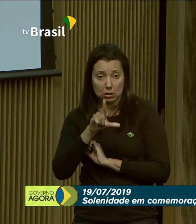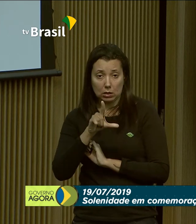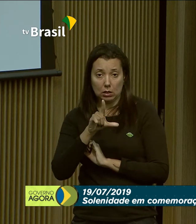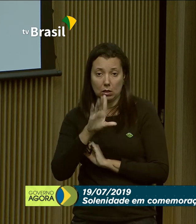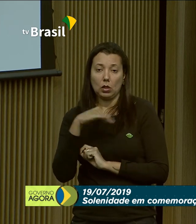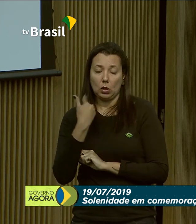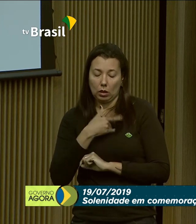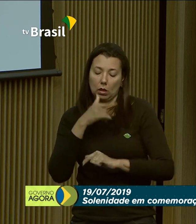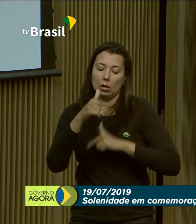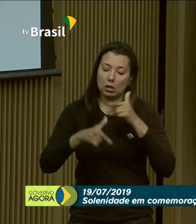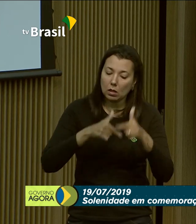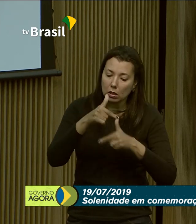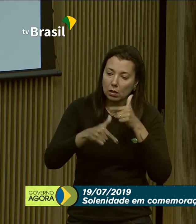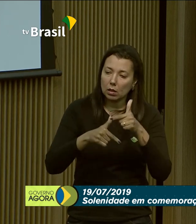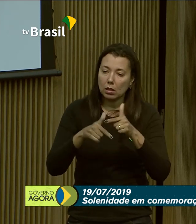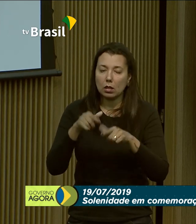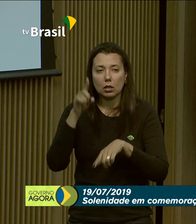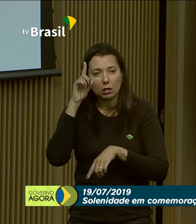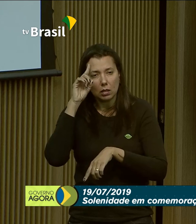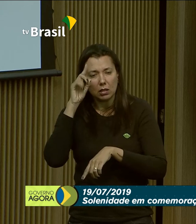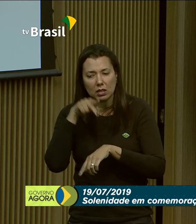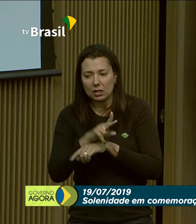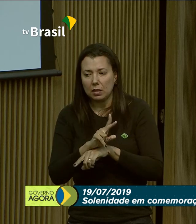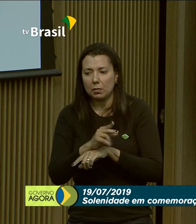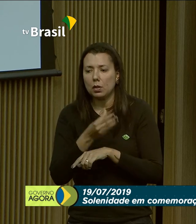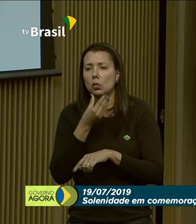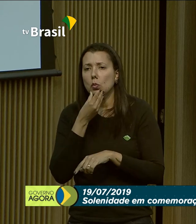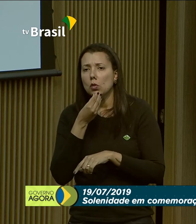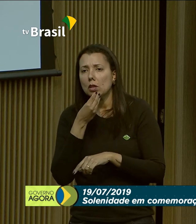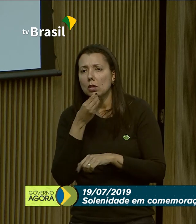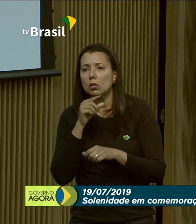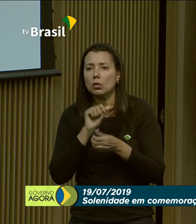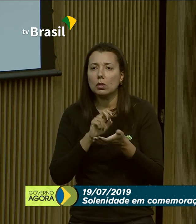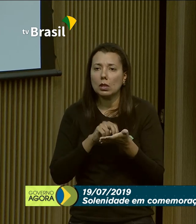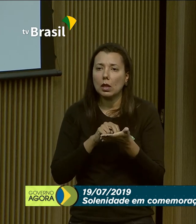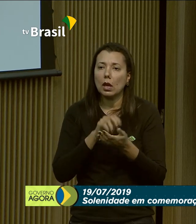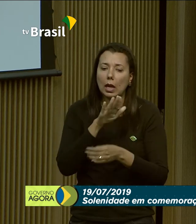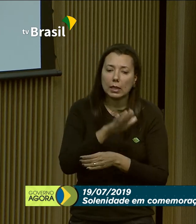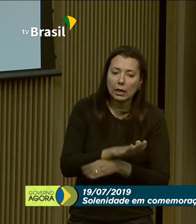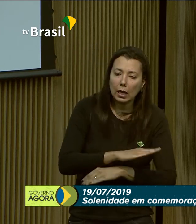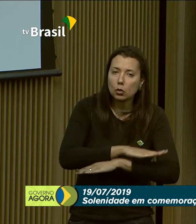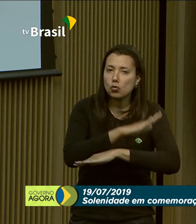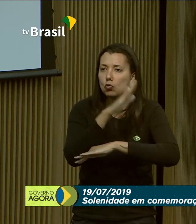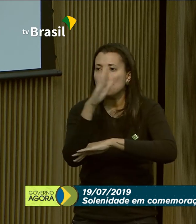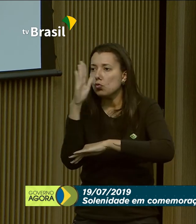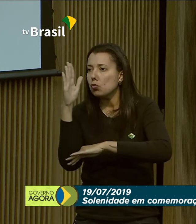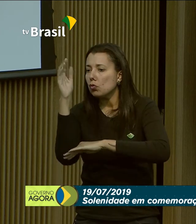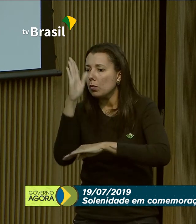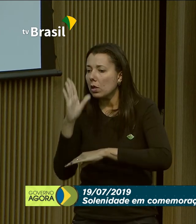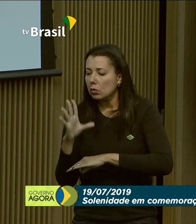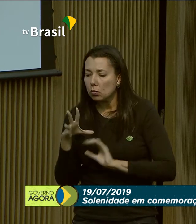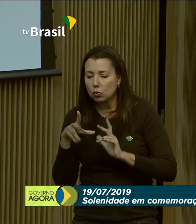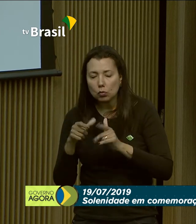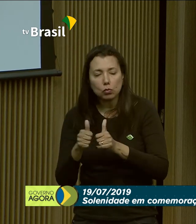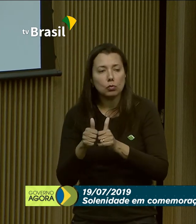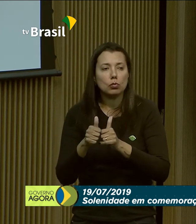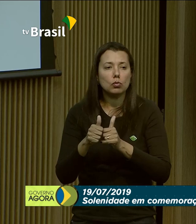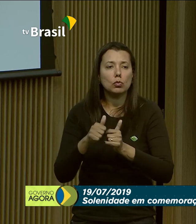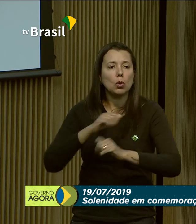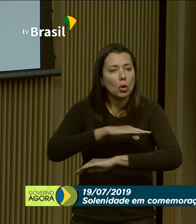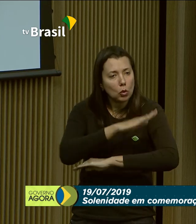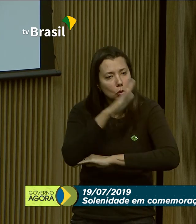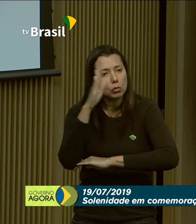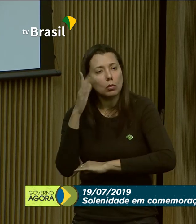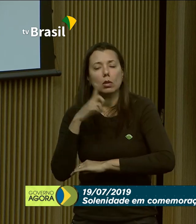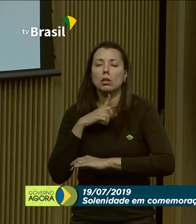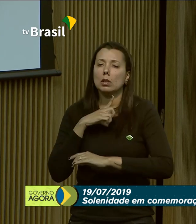nós estamos trabalhando para isso, ter todos os meninos no contraturno da escola, no Brasil inteiro, ter todos os meninos